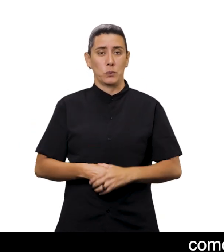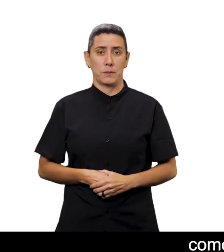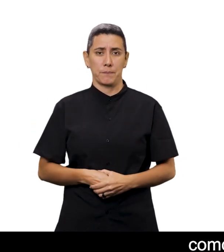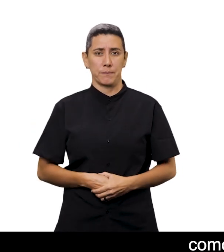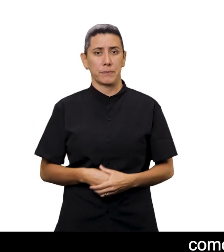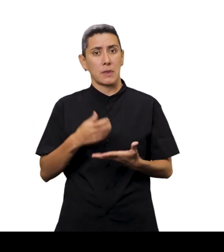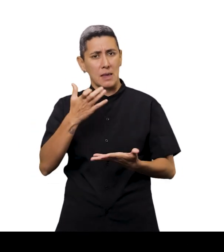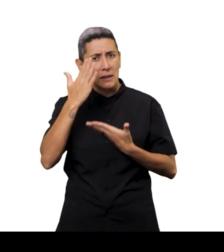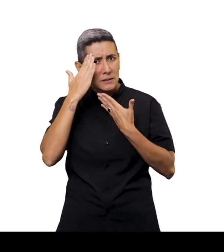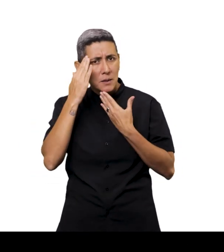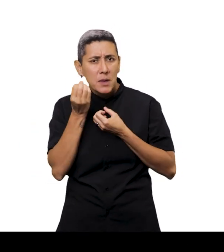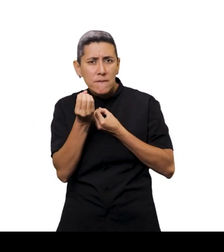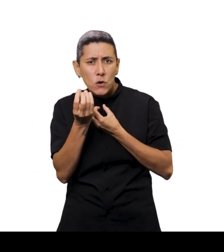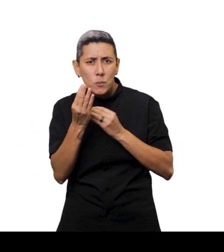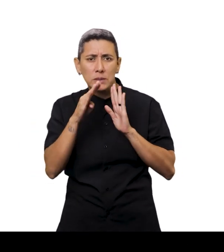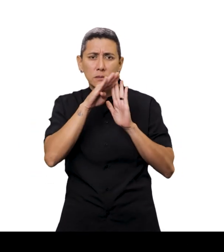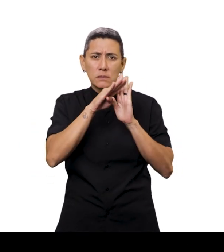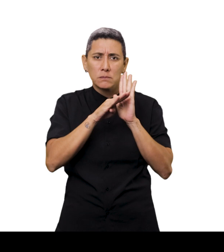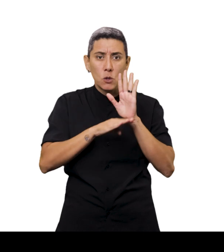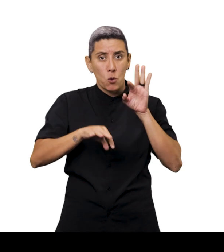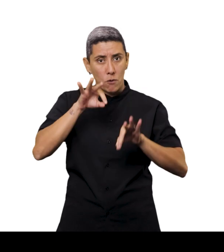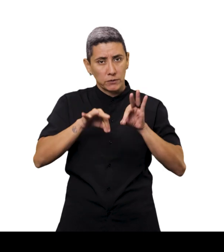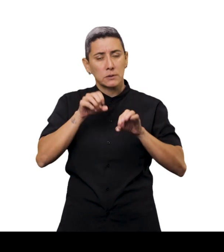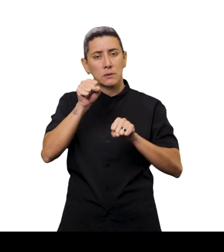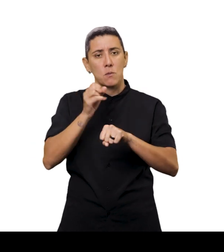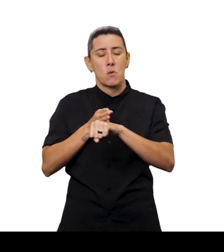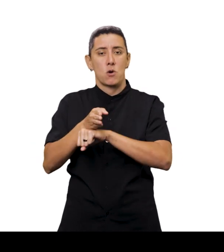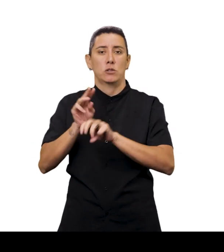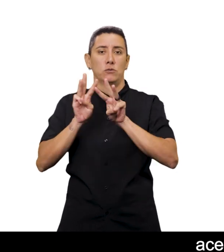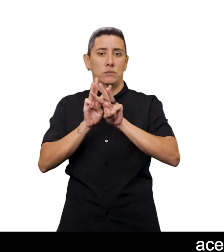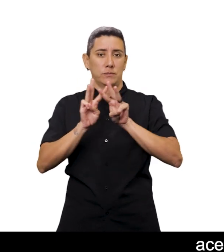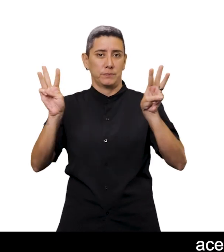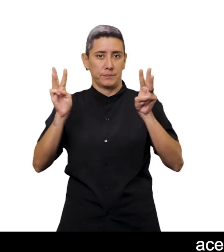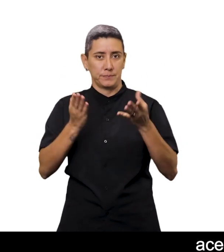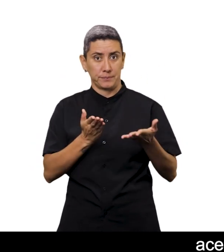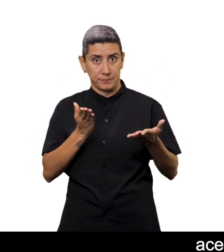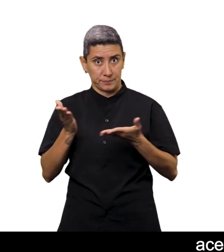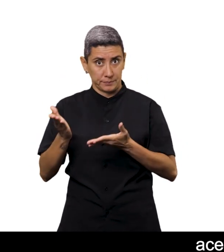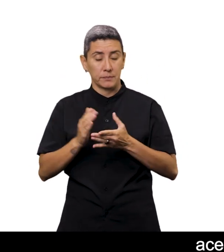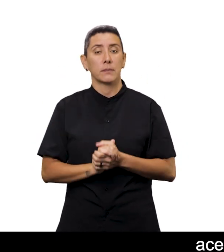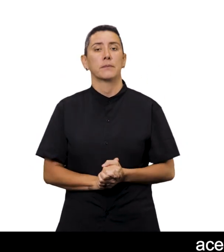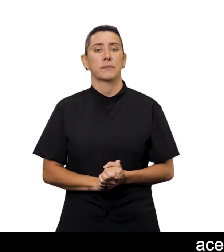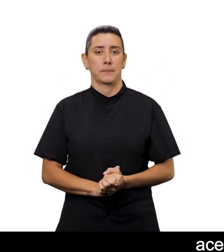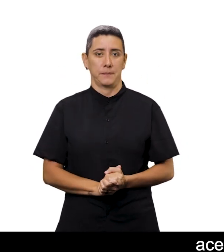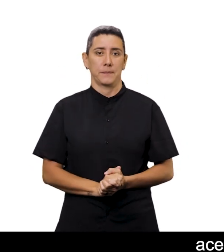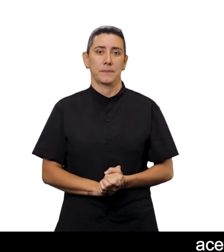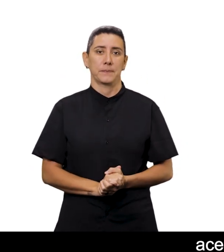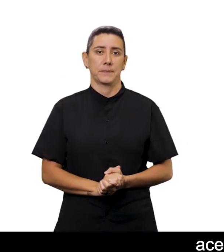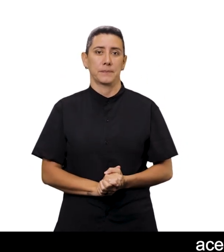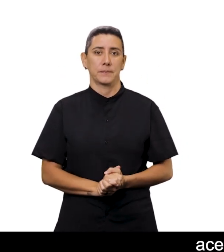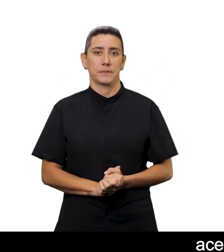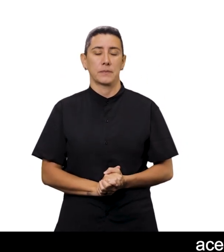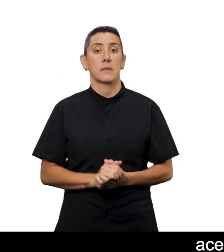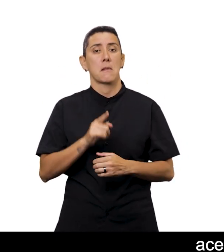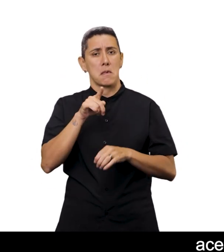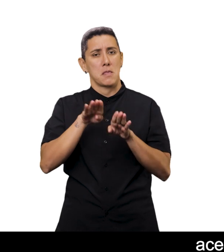ações do coletivo. Para saber mais sobre a programação das oficinas, acesse o